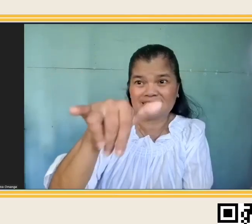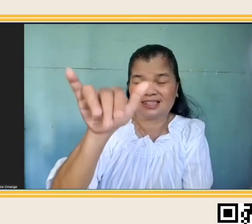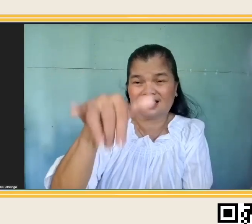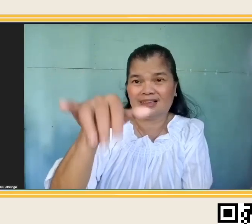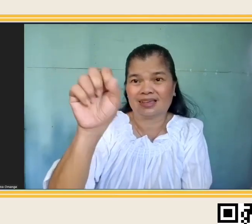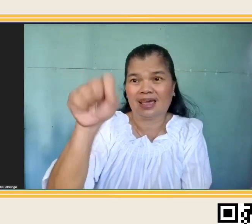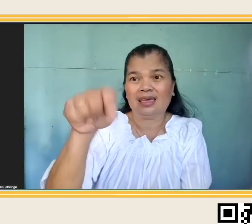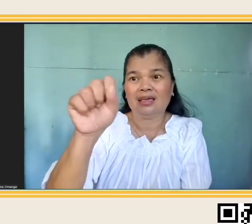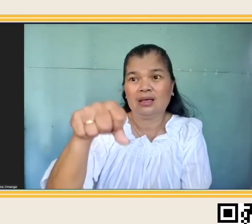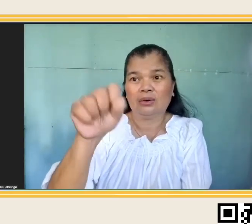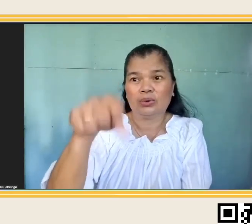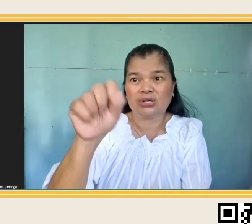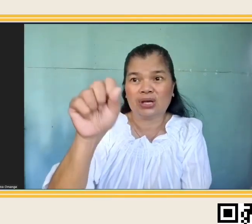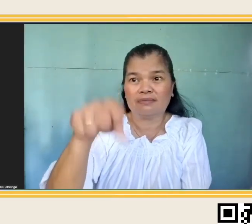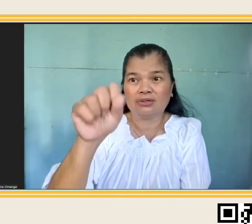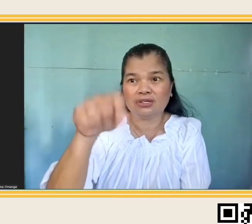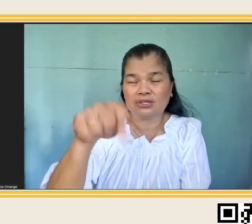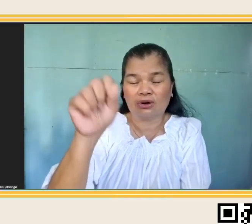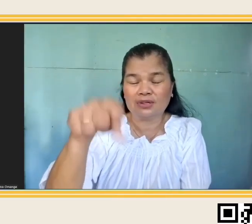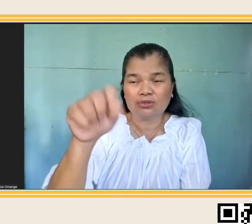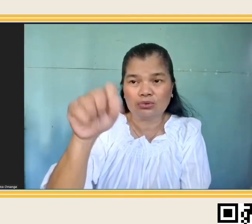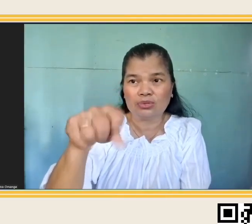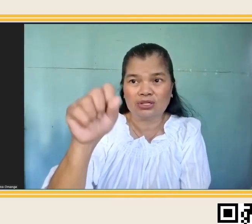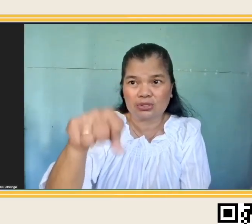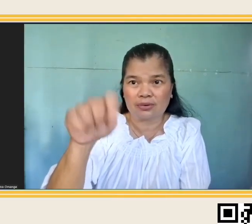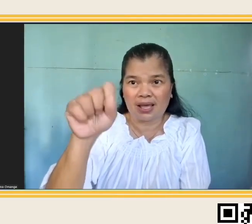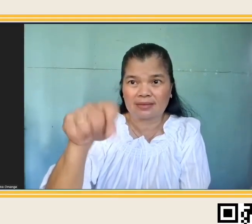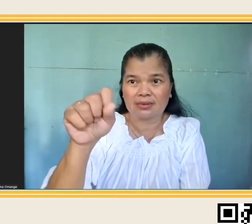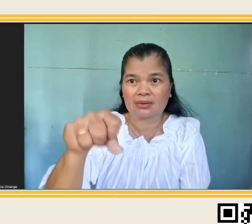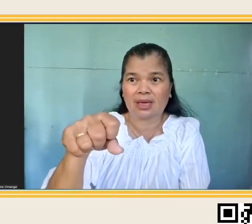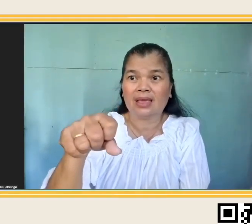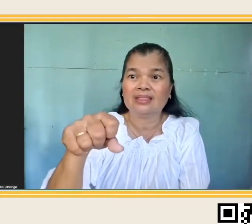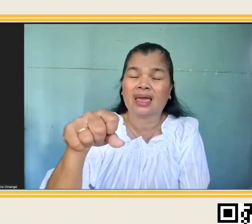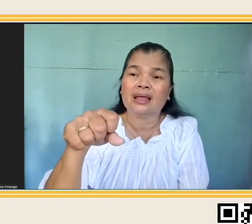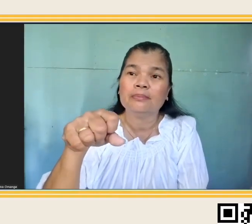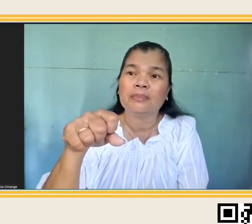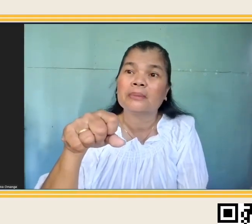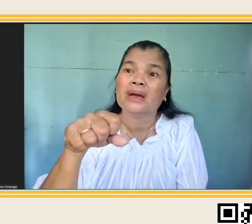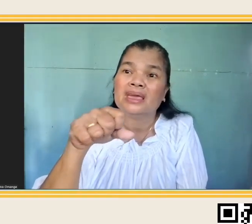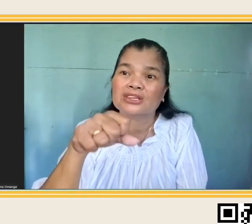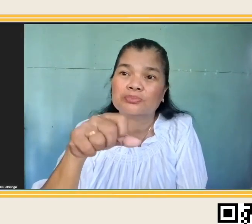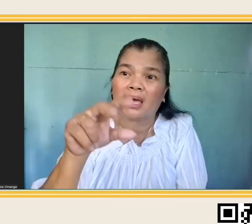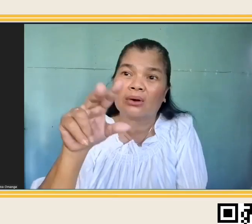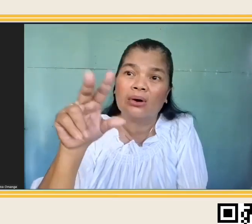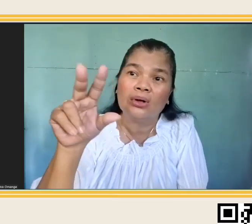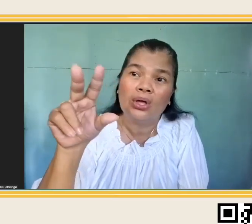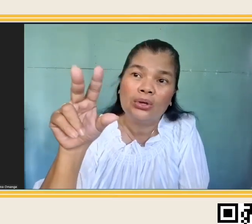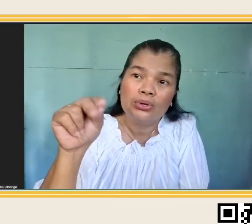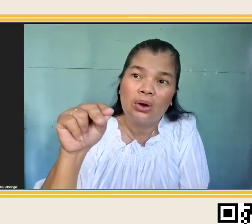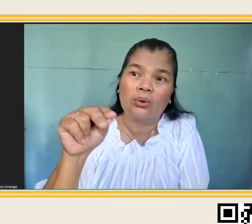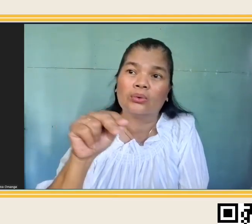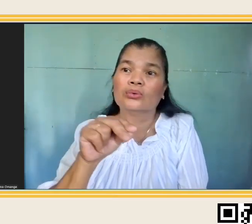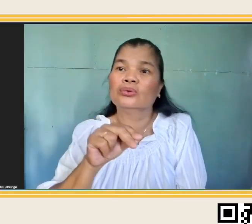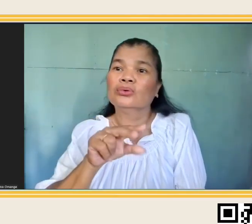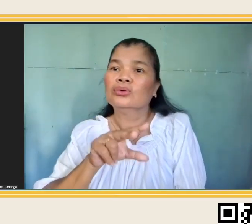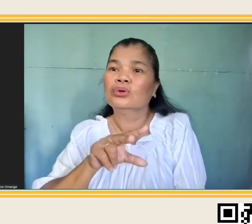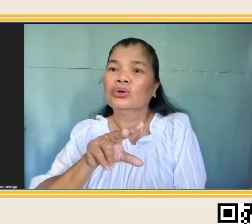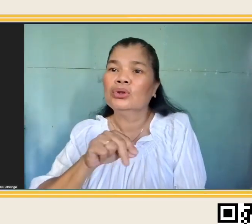yes. Okay? Whichever of the two, that's correct. Okay? And then, pag may yes, merong